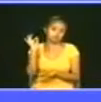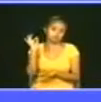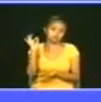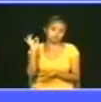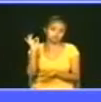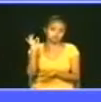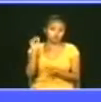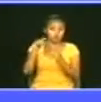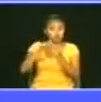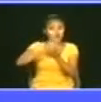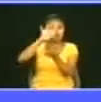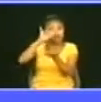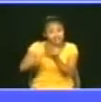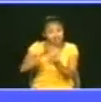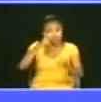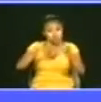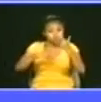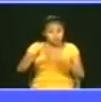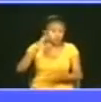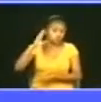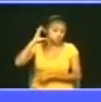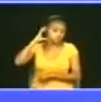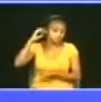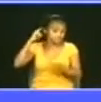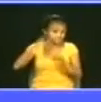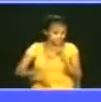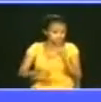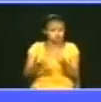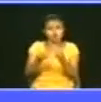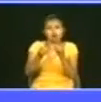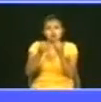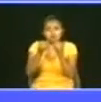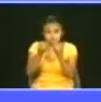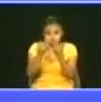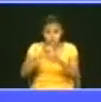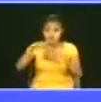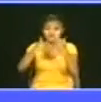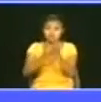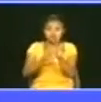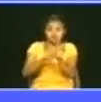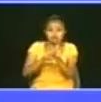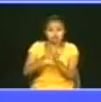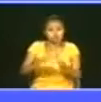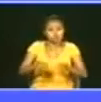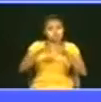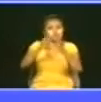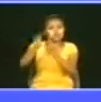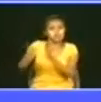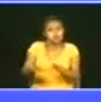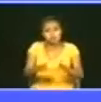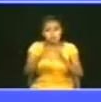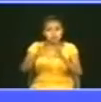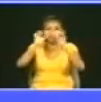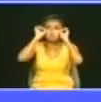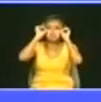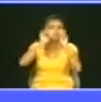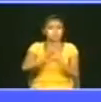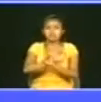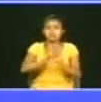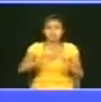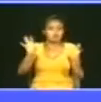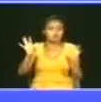ትገኛለች። ወደ ማዕከሉ ከሚመጡ መስማት የተሳናቸው አብዛኞቹ ስለ ቫይረሱ መተላለፊያ መንገዶች